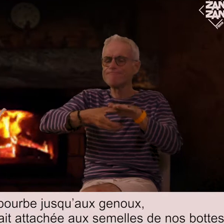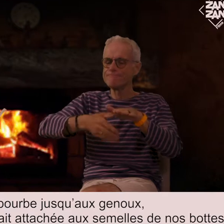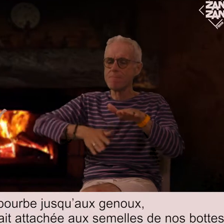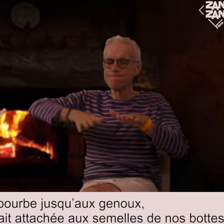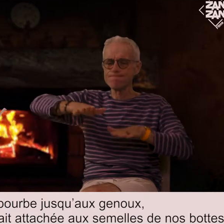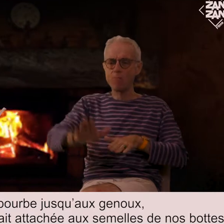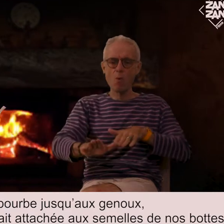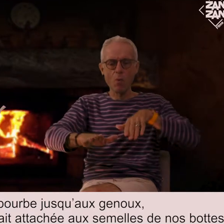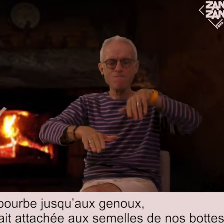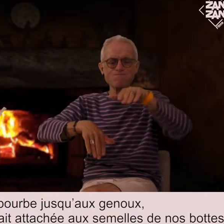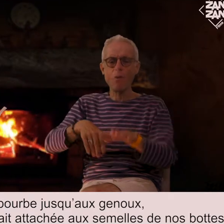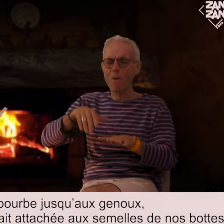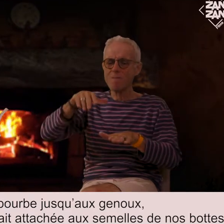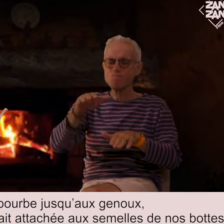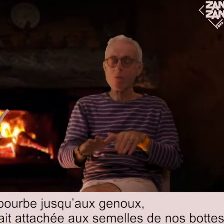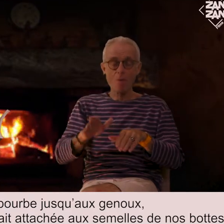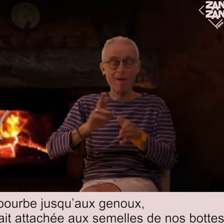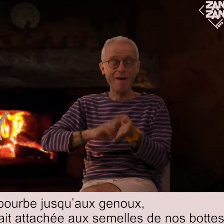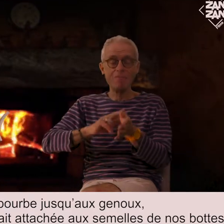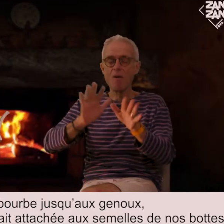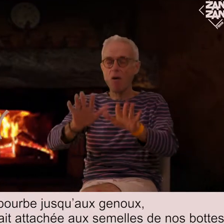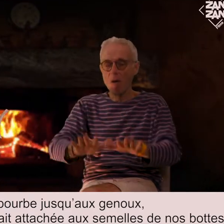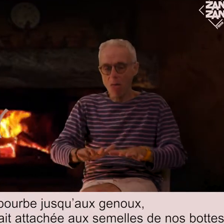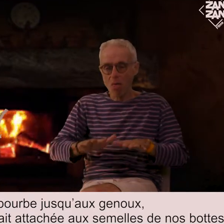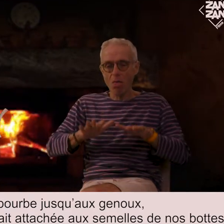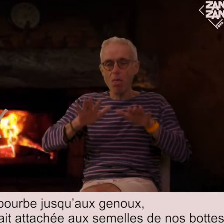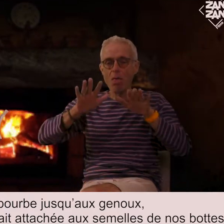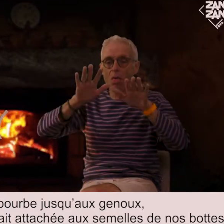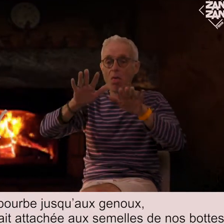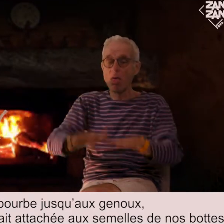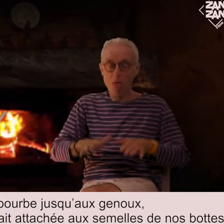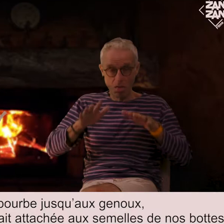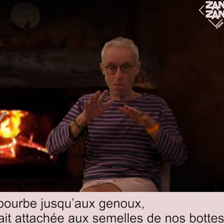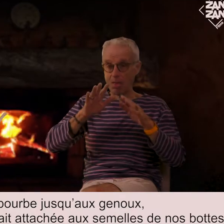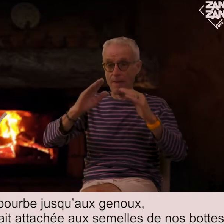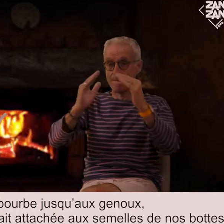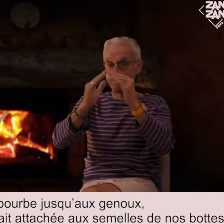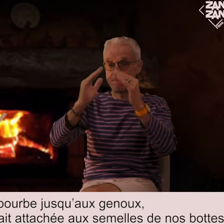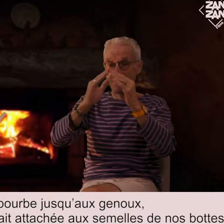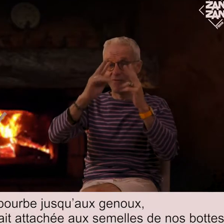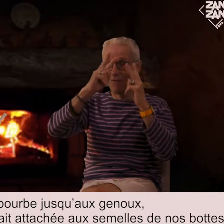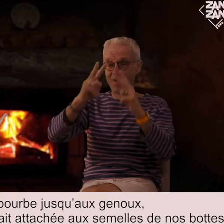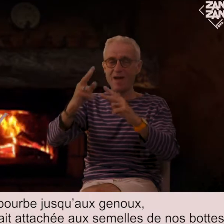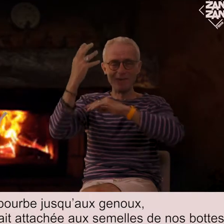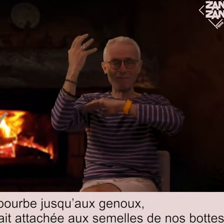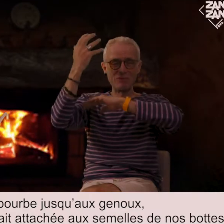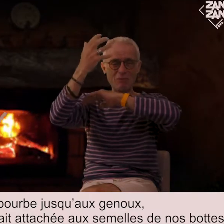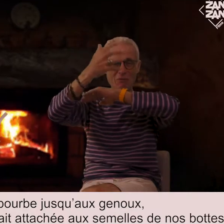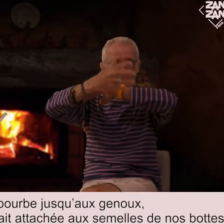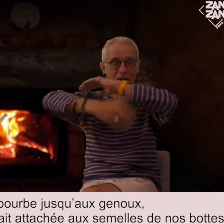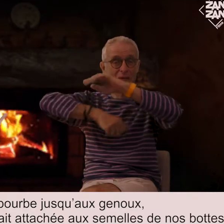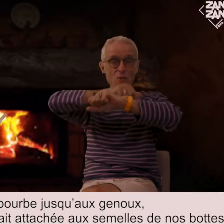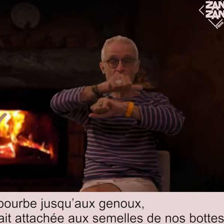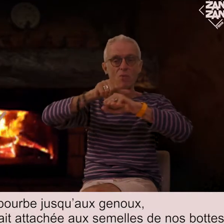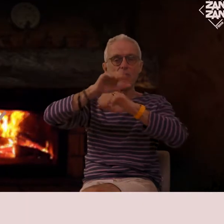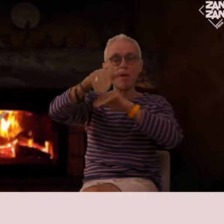par sa pesanteur, ralentissaient tellement nos pas que nous n'arrivâmes au lieu de notre destination qu'une heure après le coucher